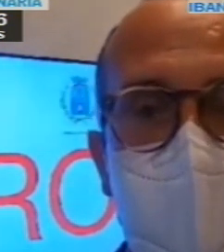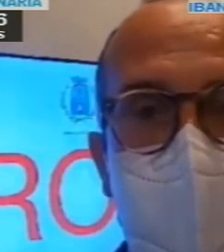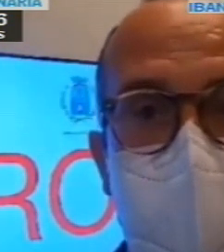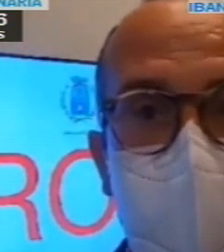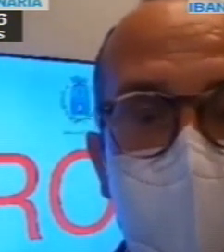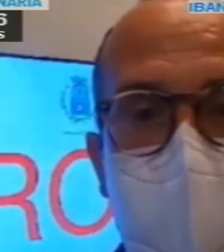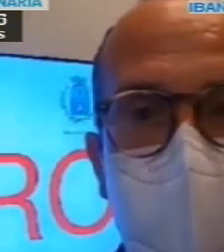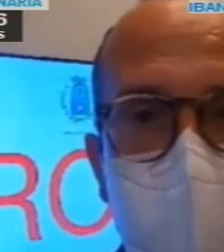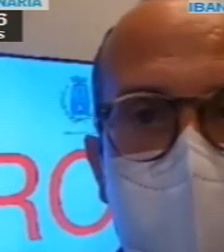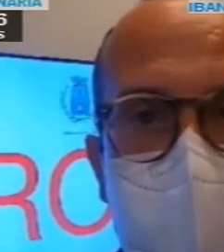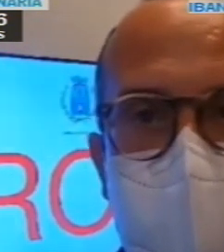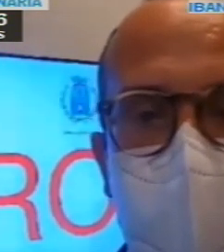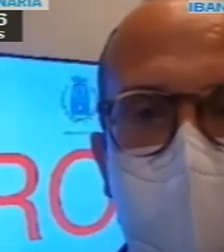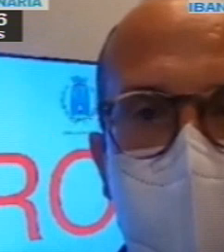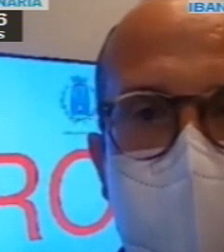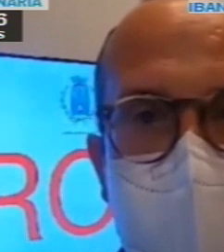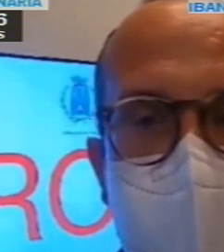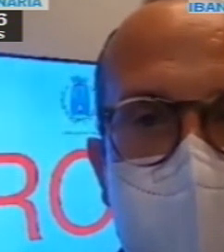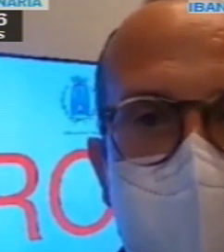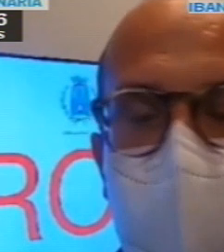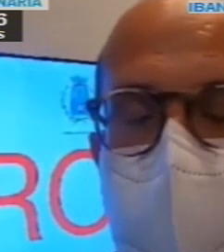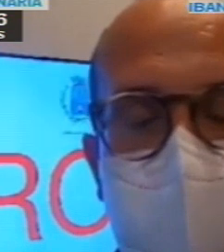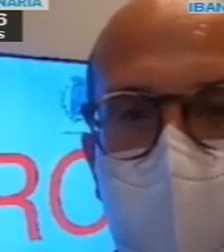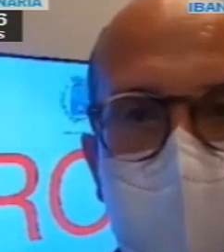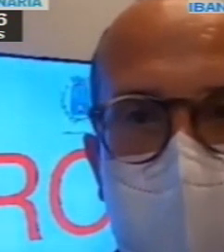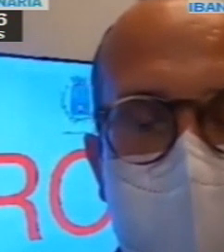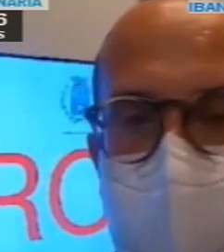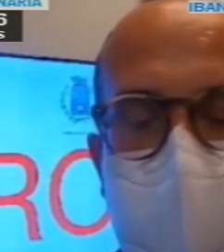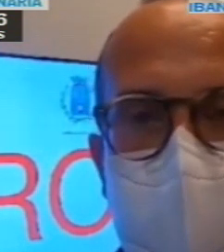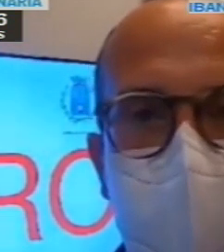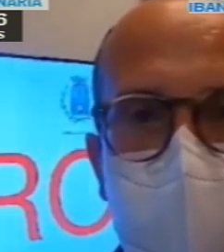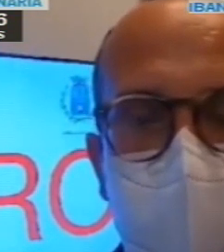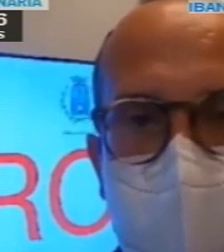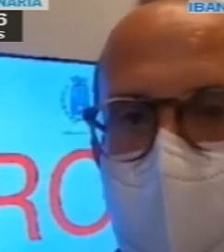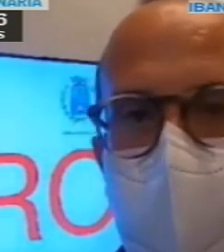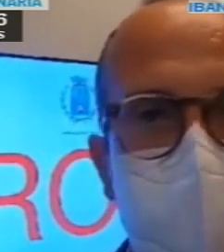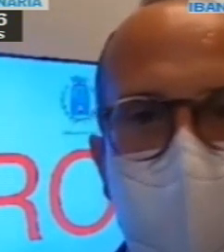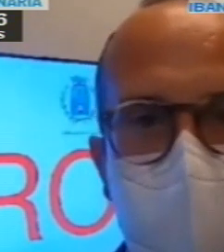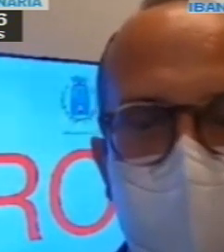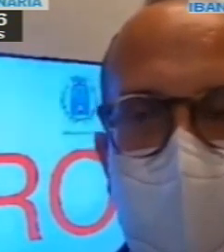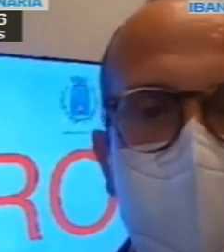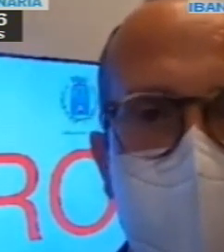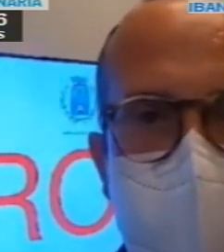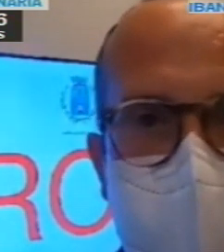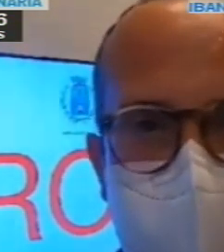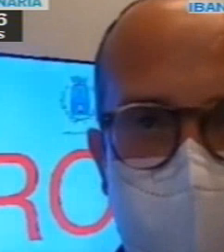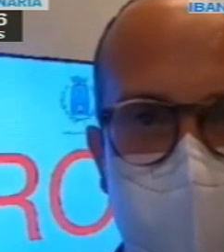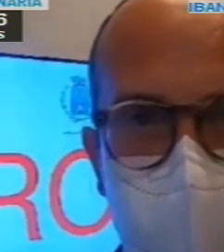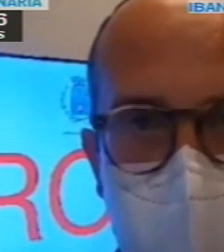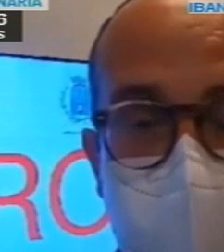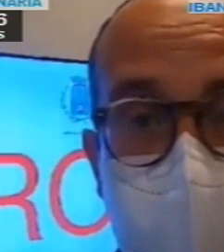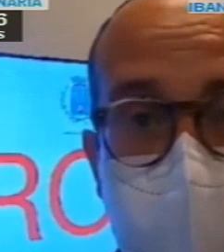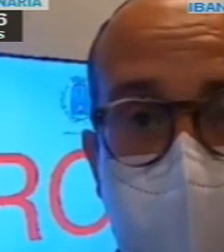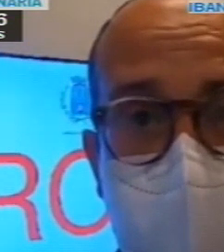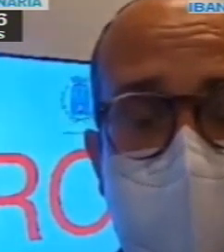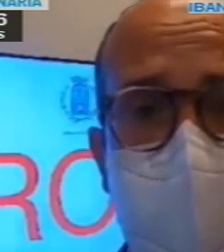futuro ci pone di fronte a delle difficoltà. Non siamo qui a dire che sarà tutto bello, tutto roseo, e la ripartenza sarà